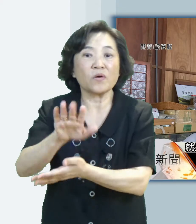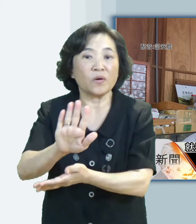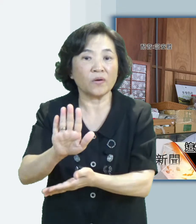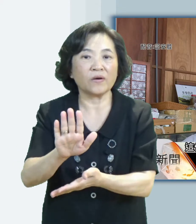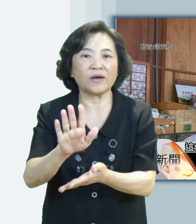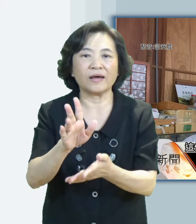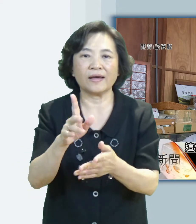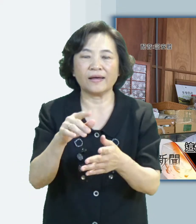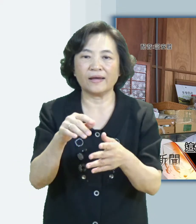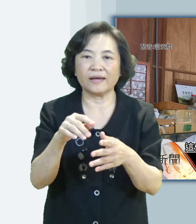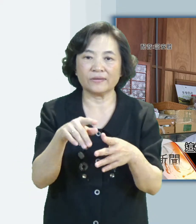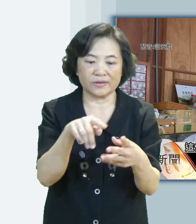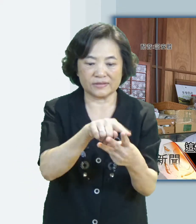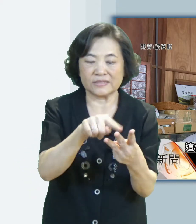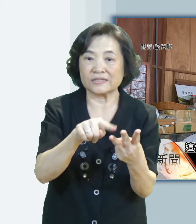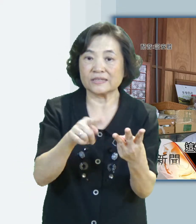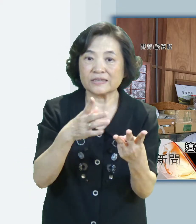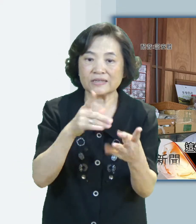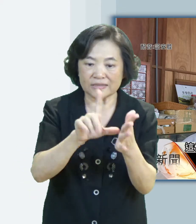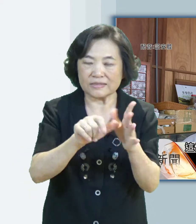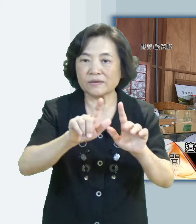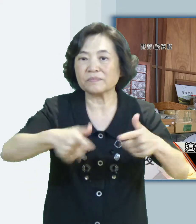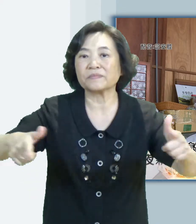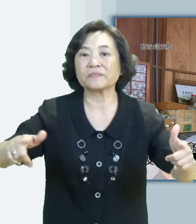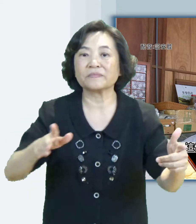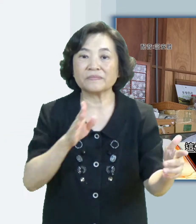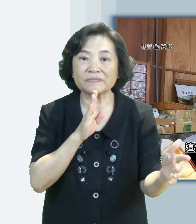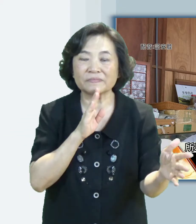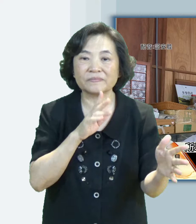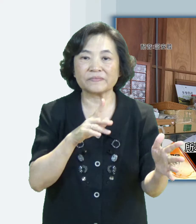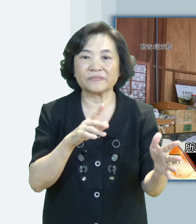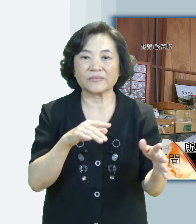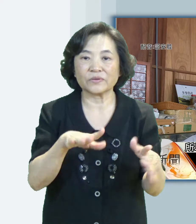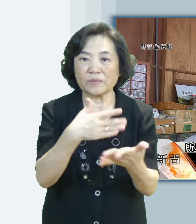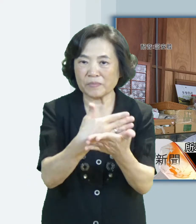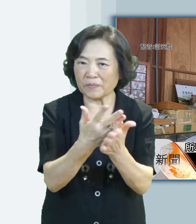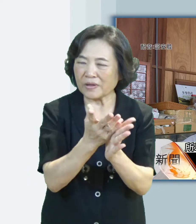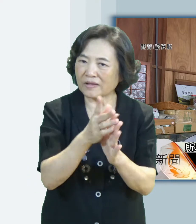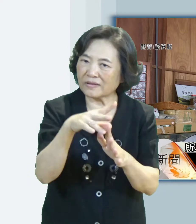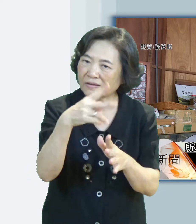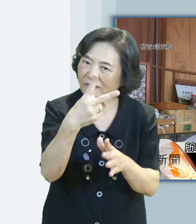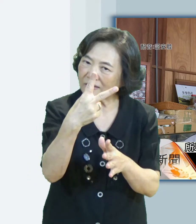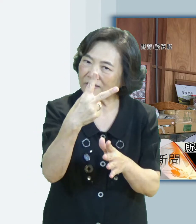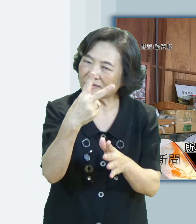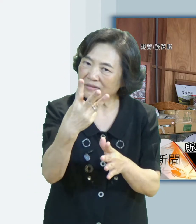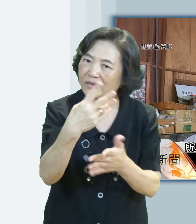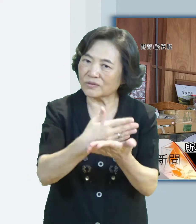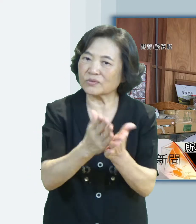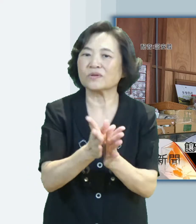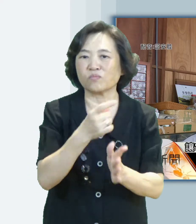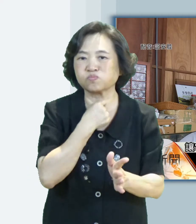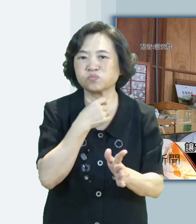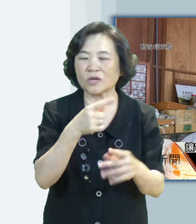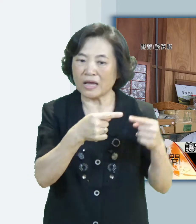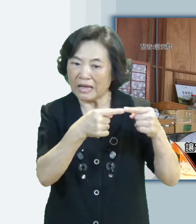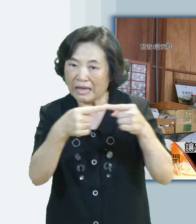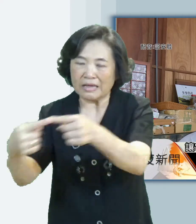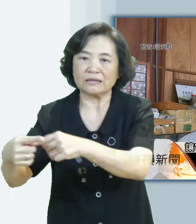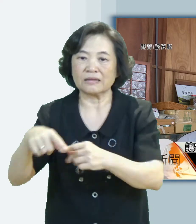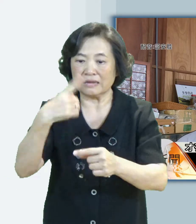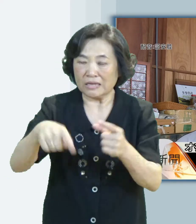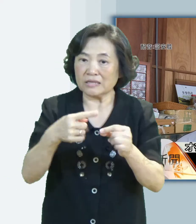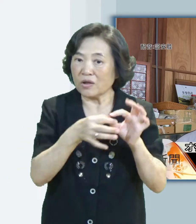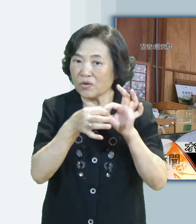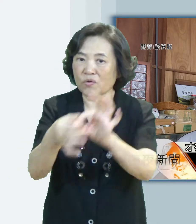出啦吼，你啊寄出的时间吼无同样，啊所以你啊品种来种两种、三种吼，比接得多